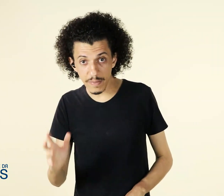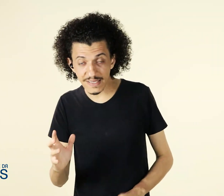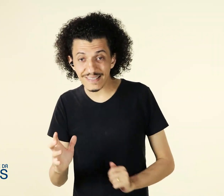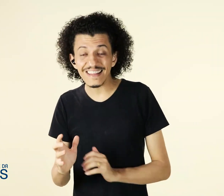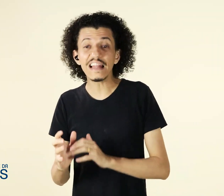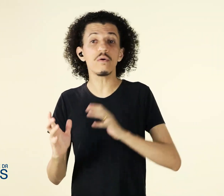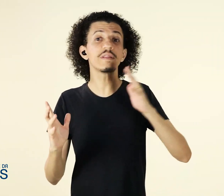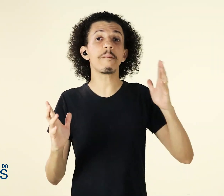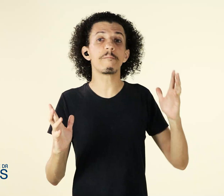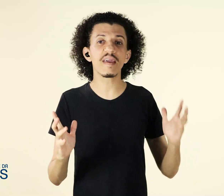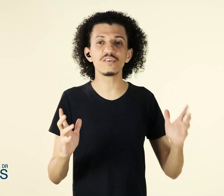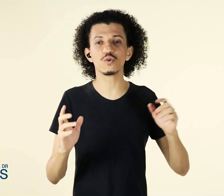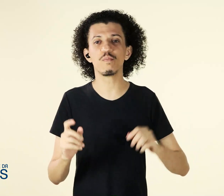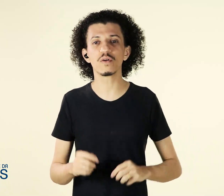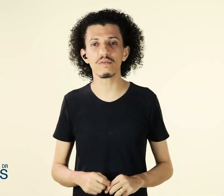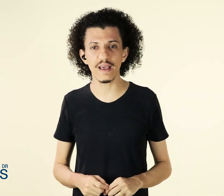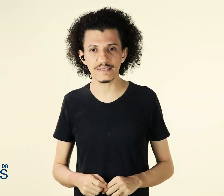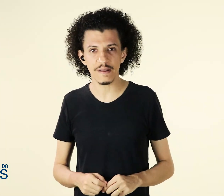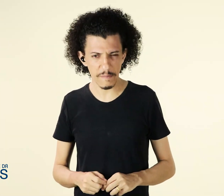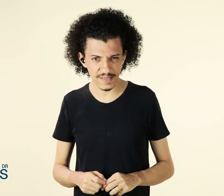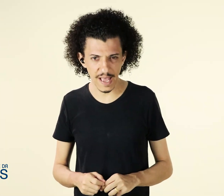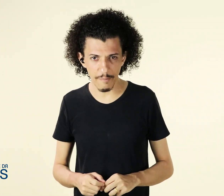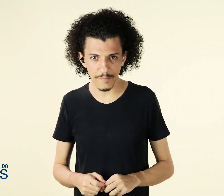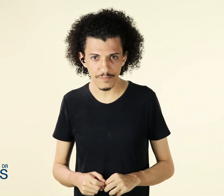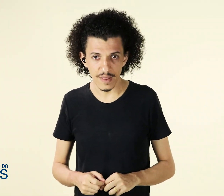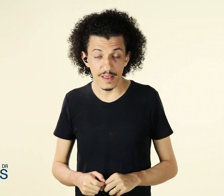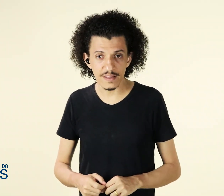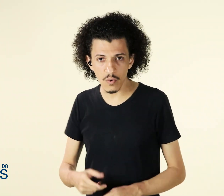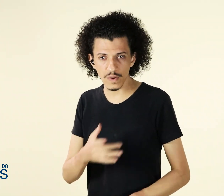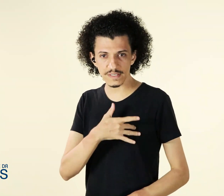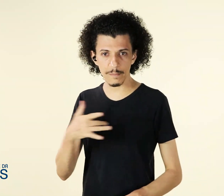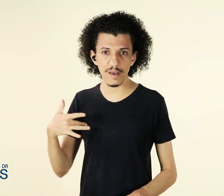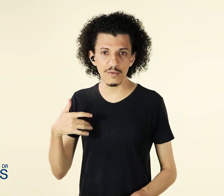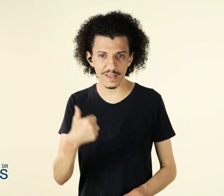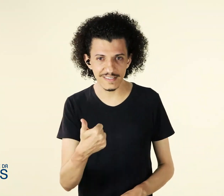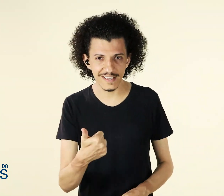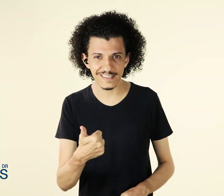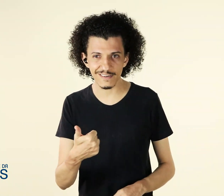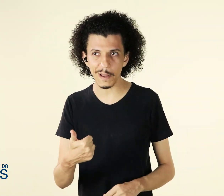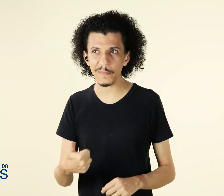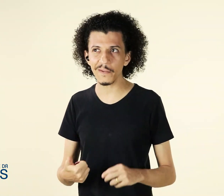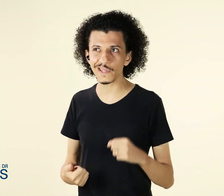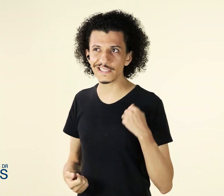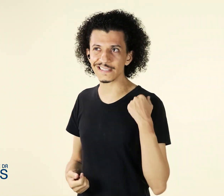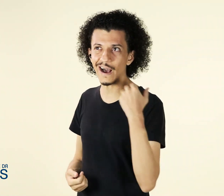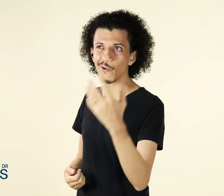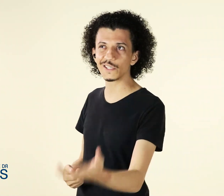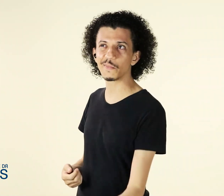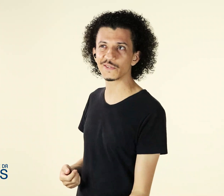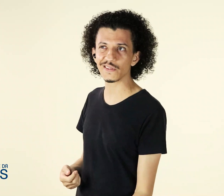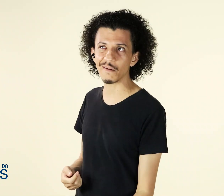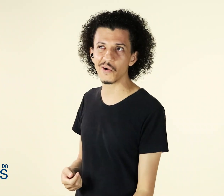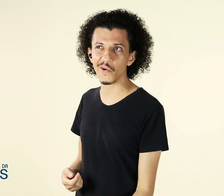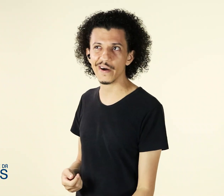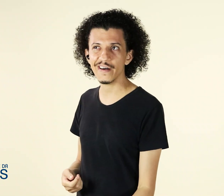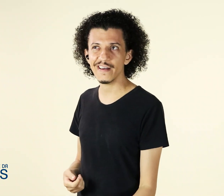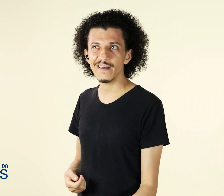Libras não depende do português, percebe? Então, quando você está perguntando isso aqui, você não está perguntando se a saúde da pessoa está boa.